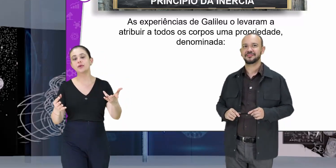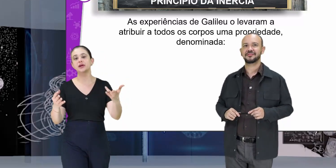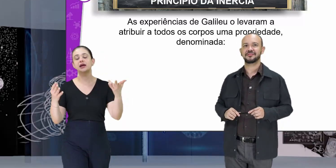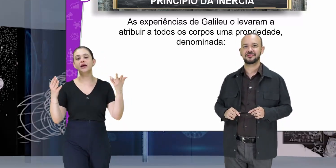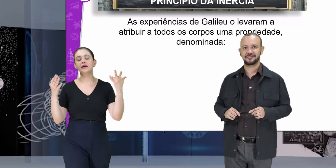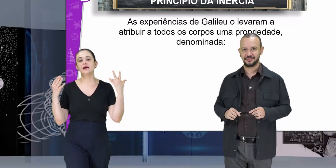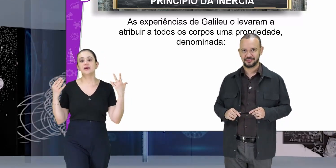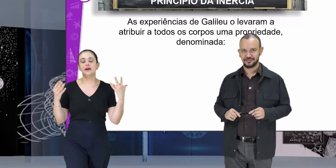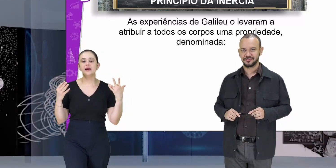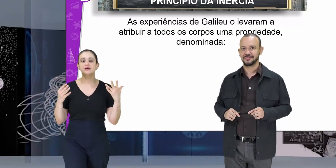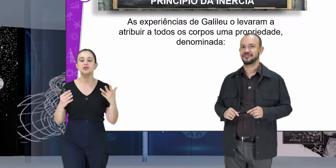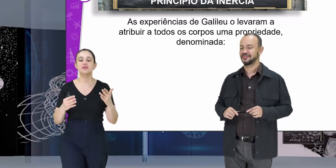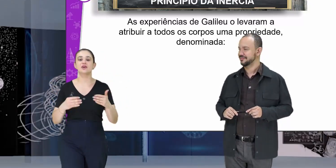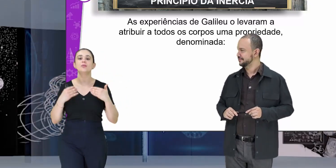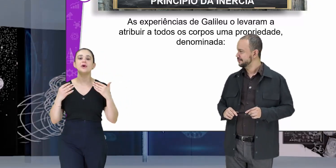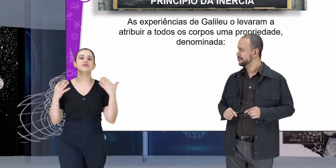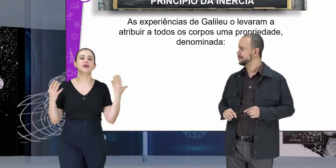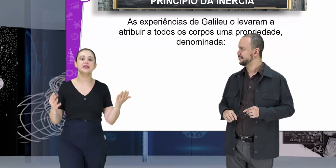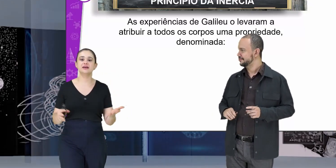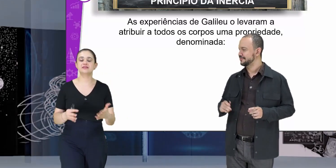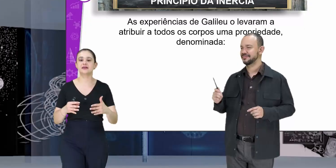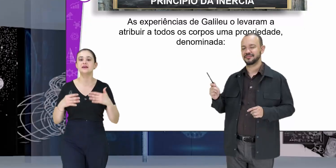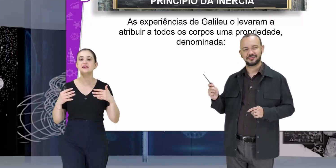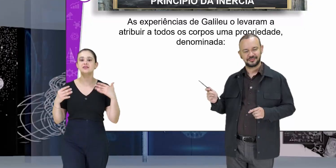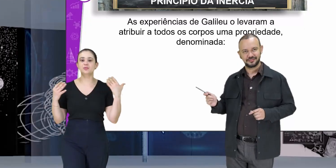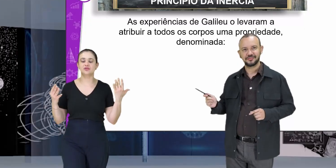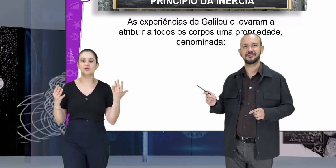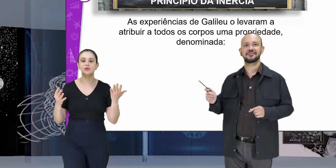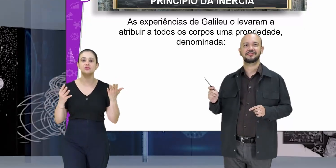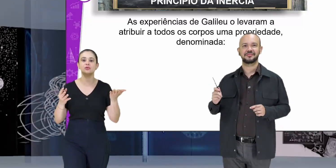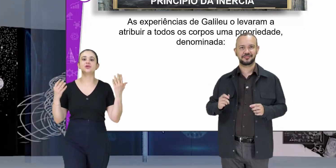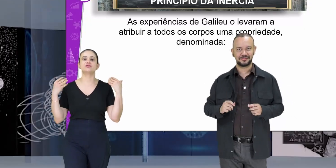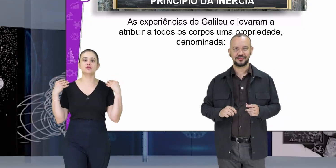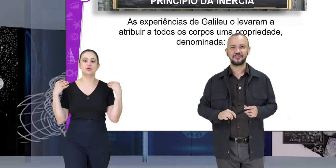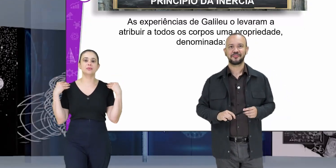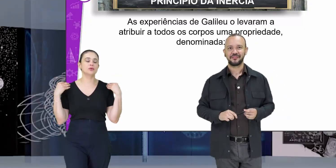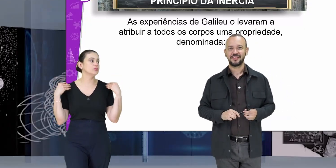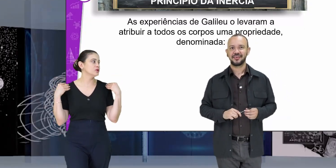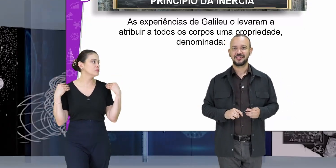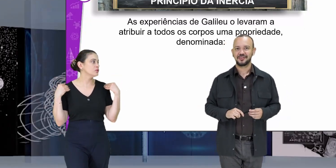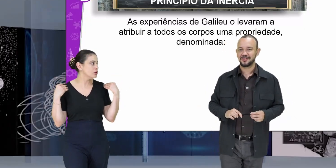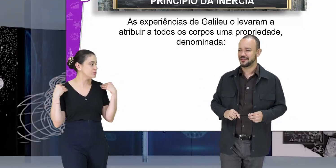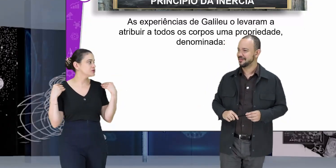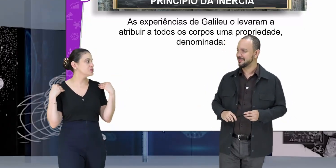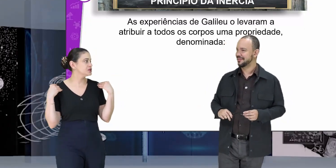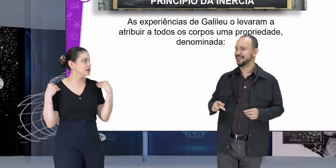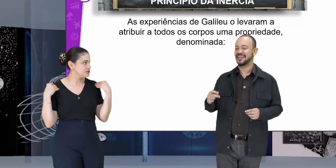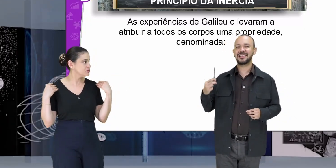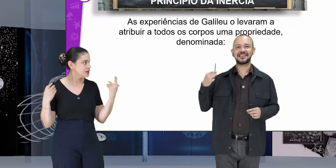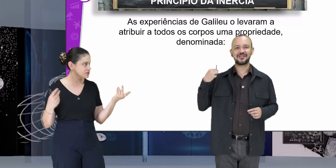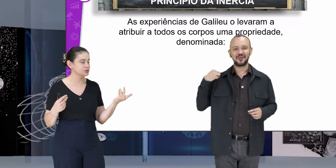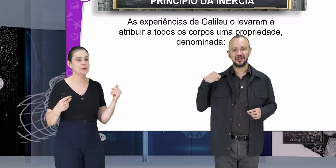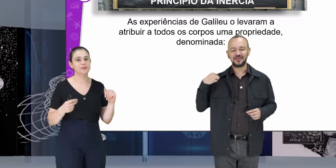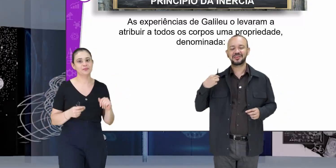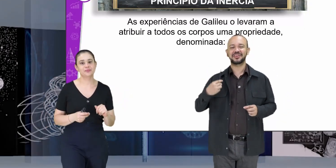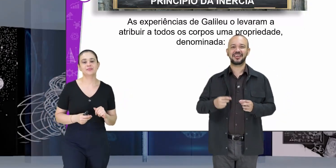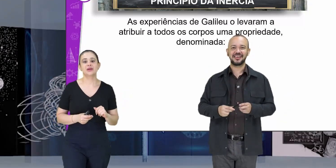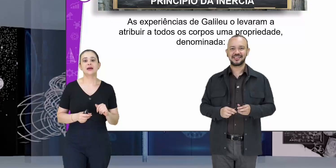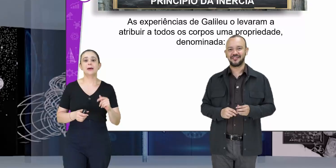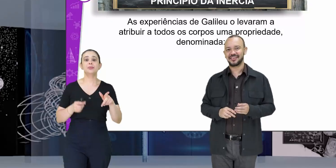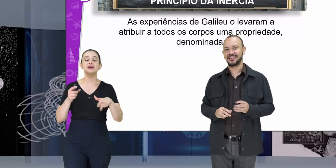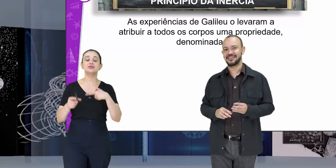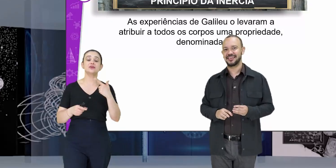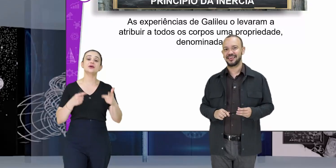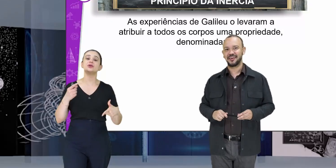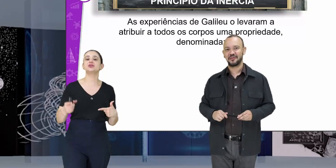foi porque... né, tive aí como referência grandes pessoas, ou estive sobre o ombro de gigantes, não é isso? O ombro de gigantes.